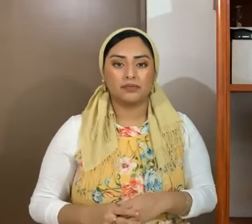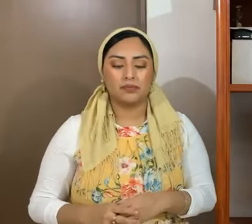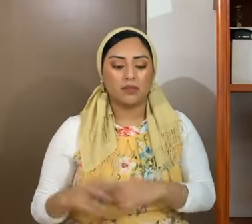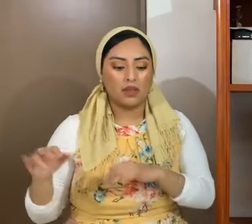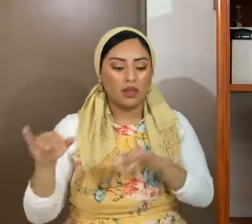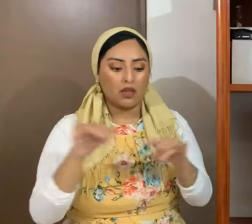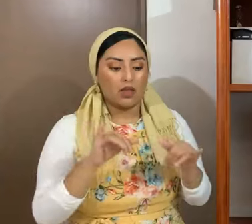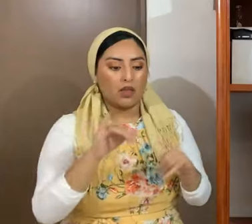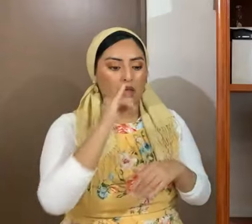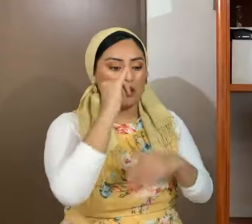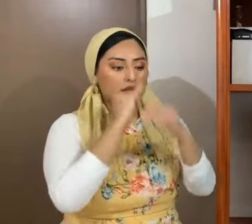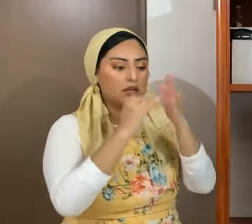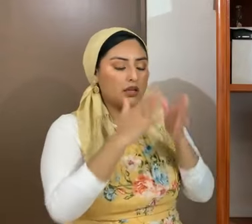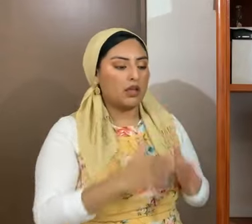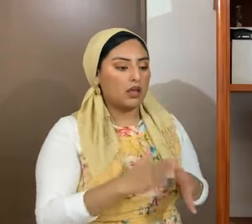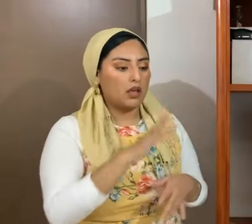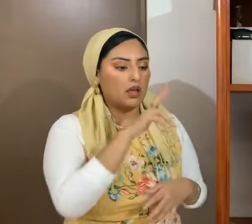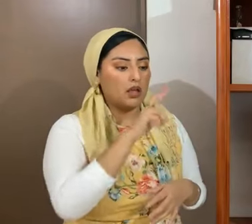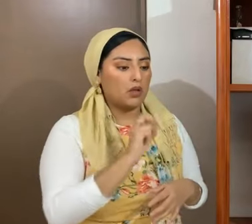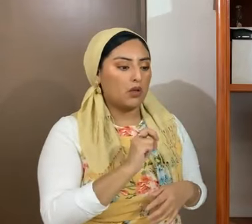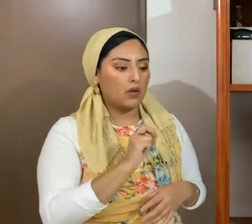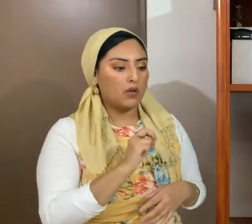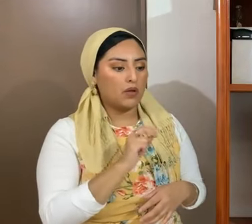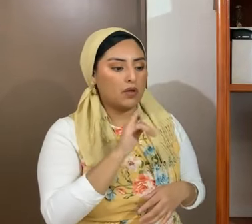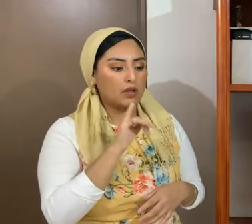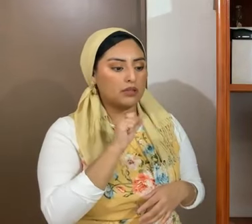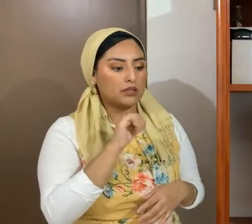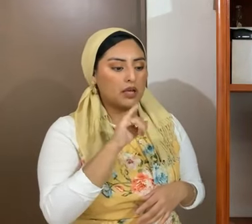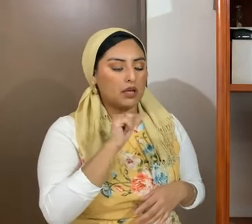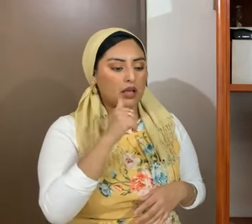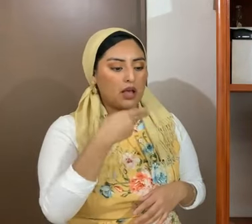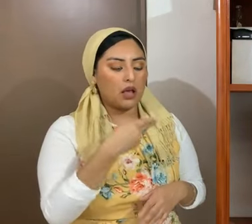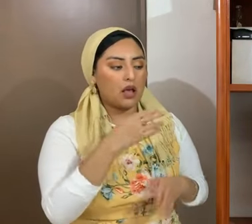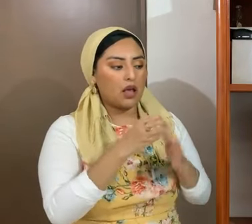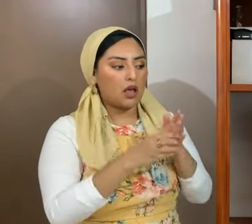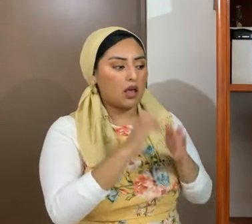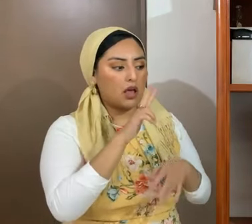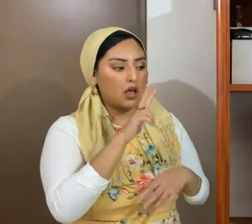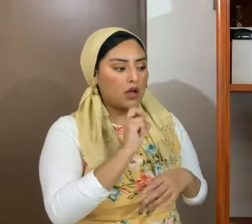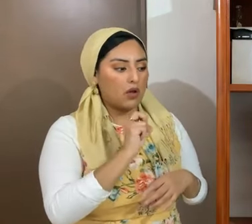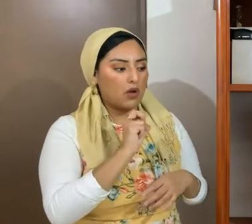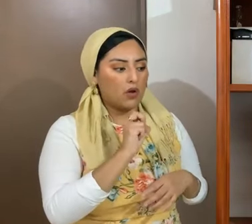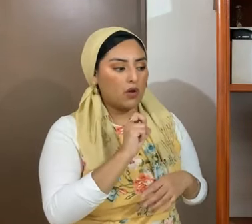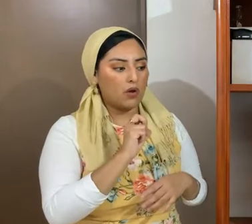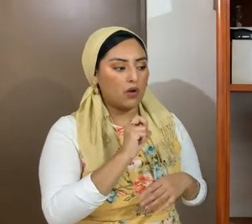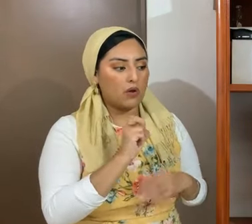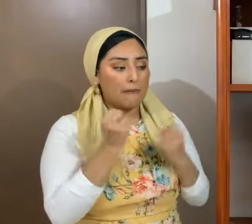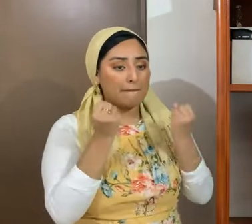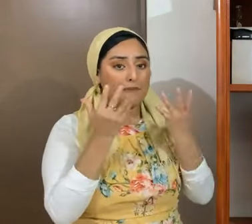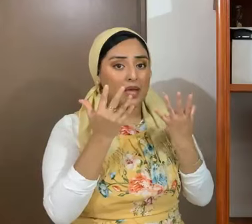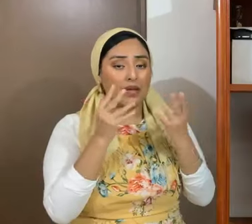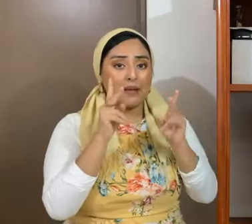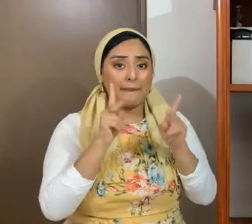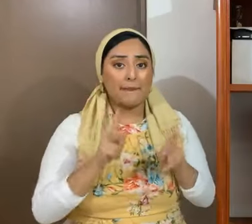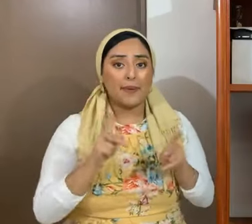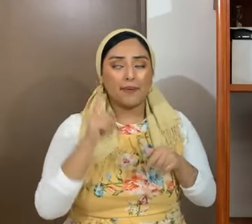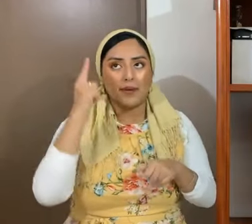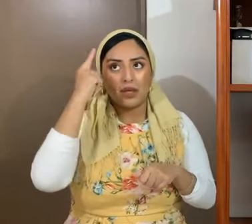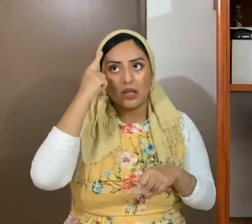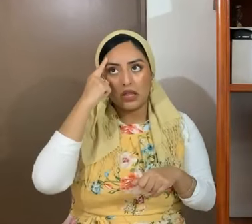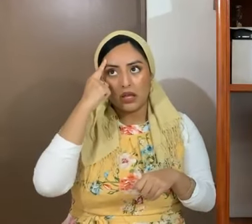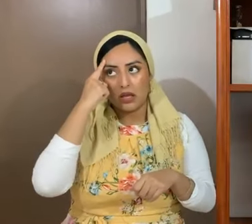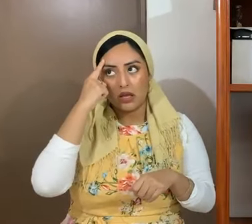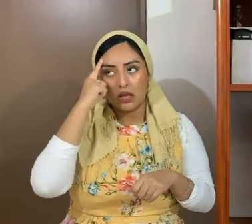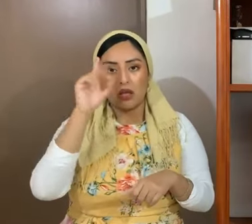con Isaías 30. Vamos a Isaías 30. Muchas personas creen de